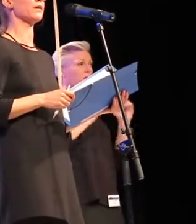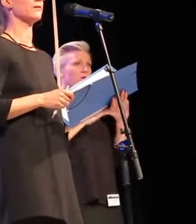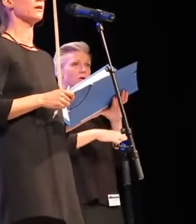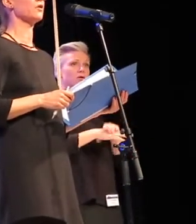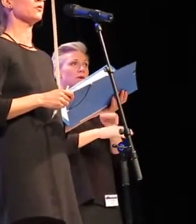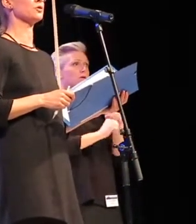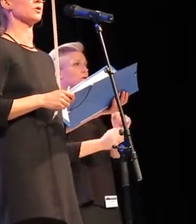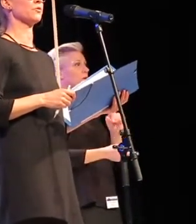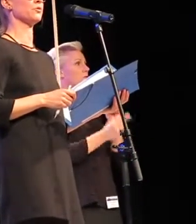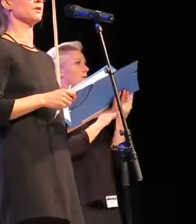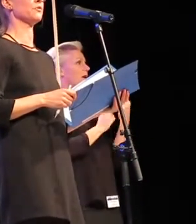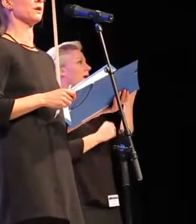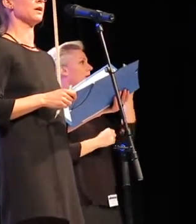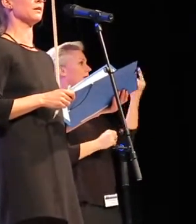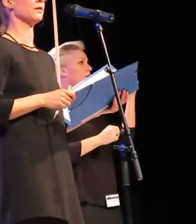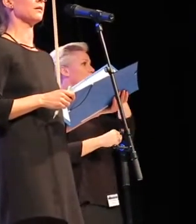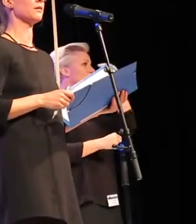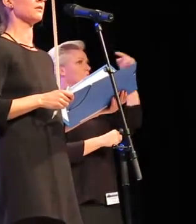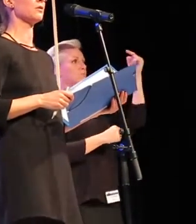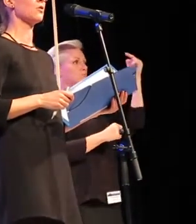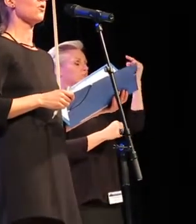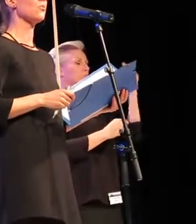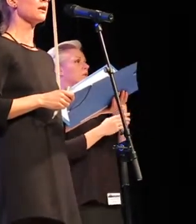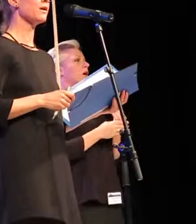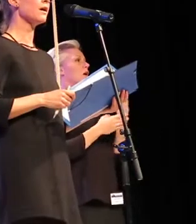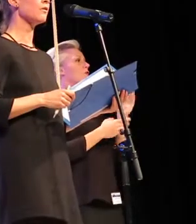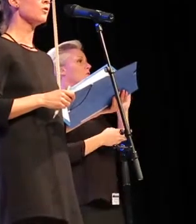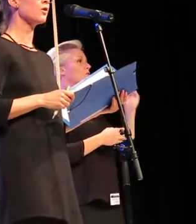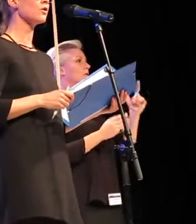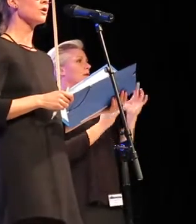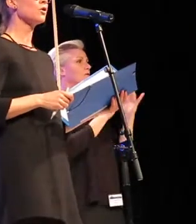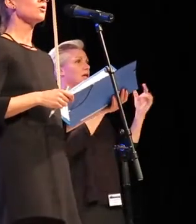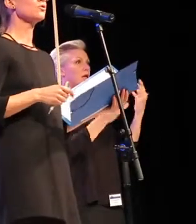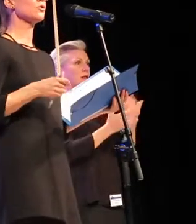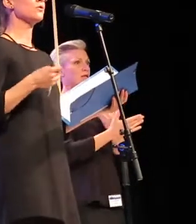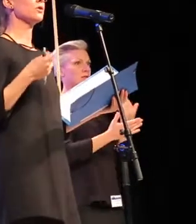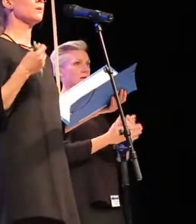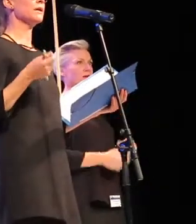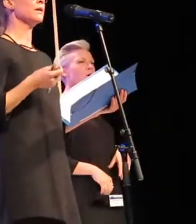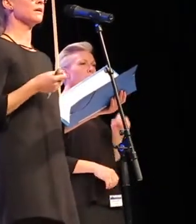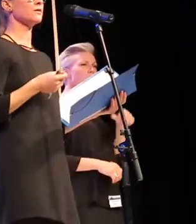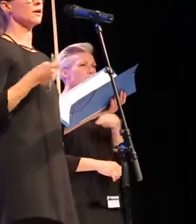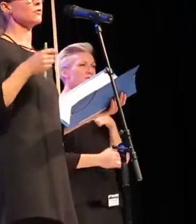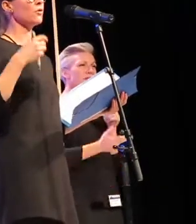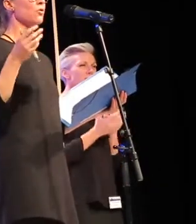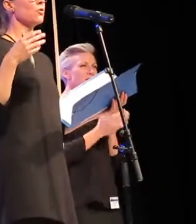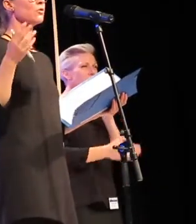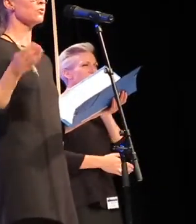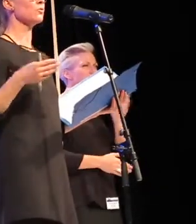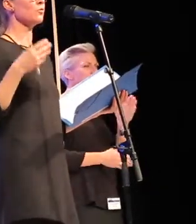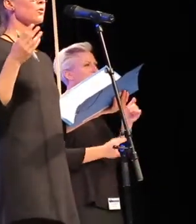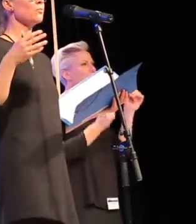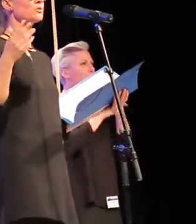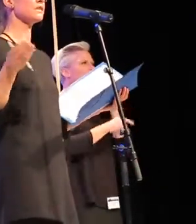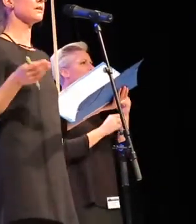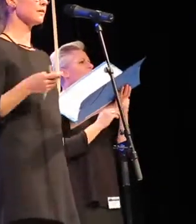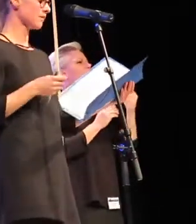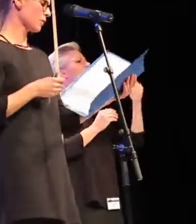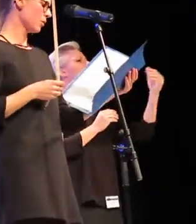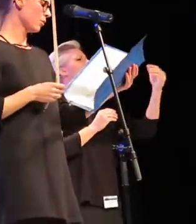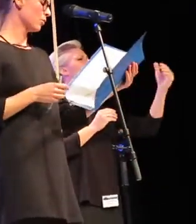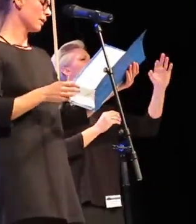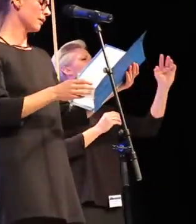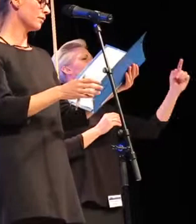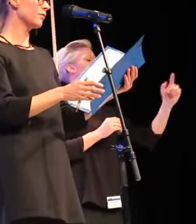ett av världens första fossilfria länder. Och menar vi allvar, så ska vi inte bli det lite någon gång då på